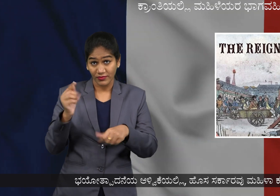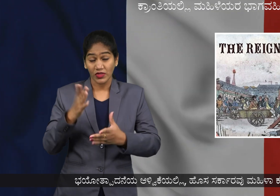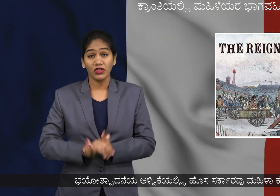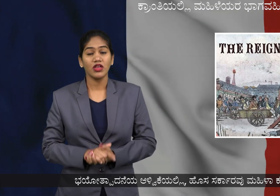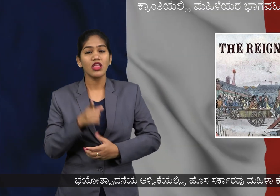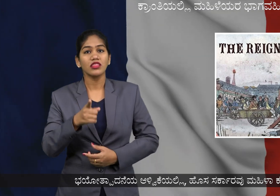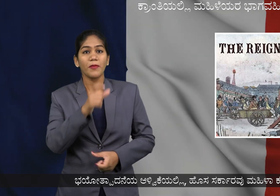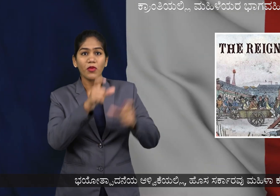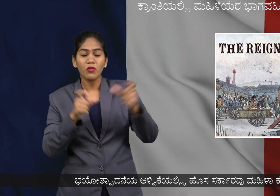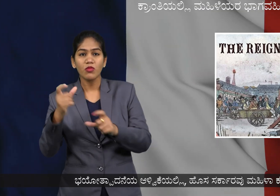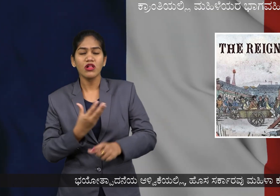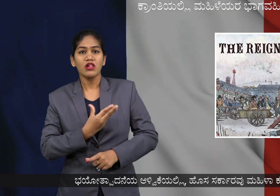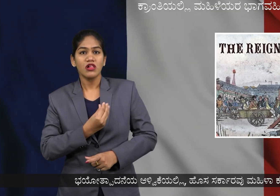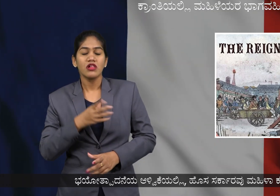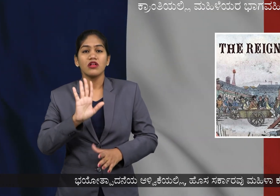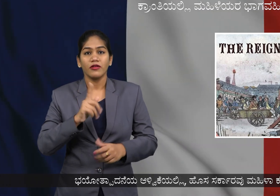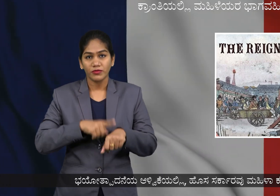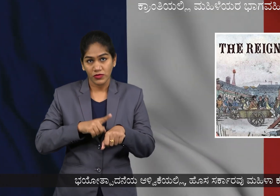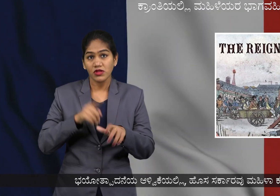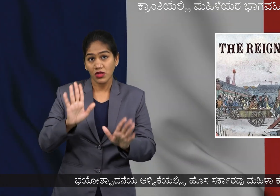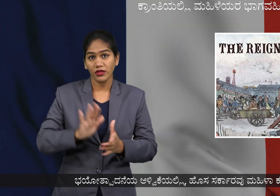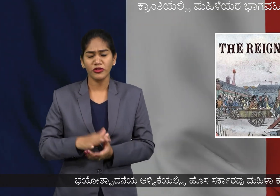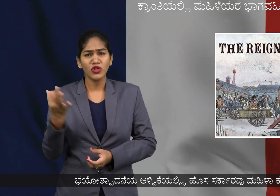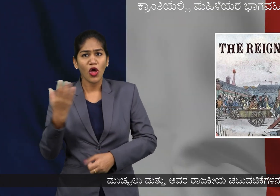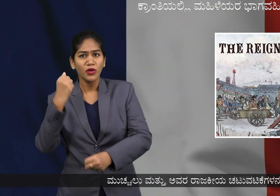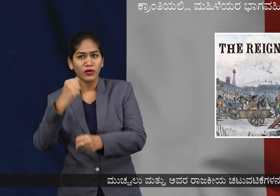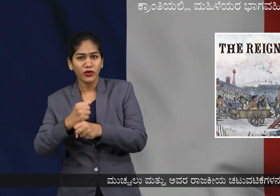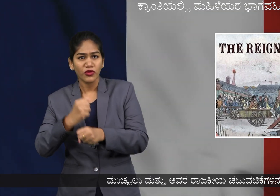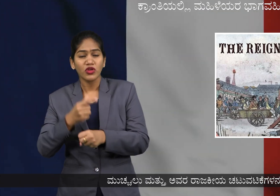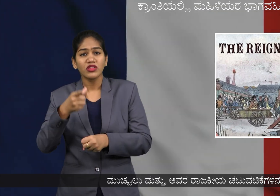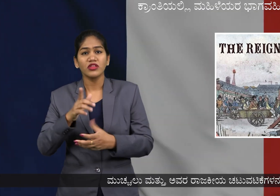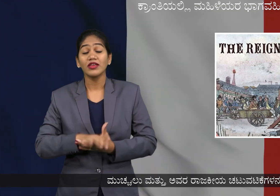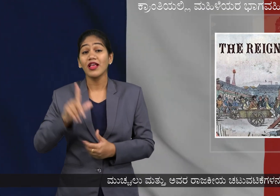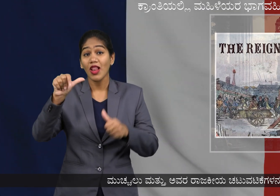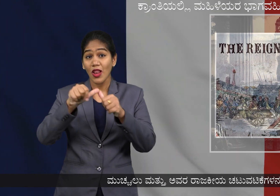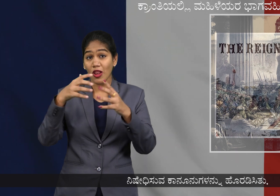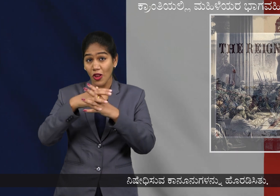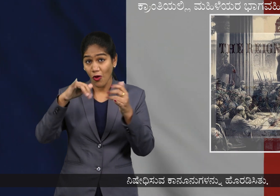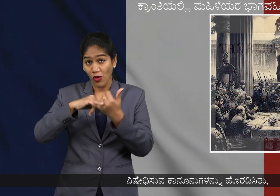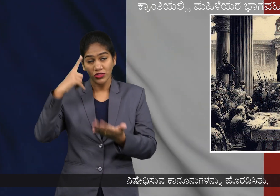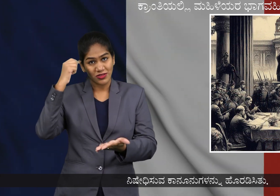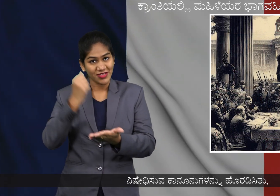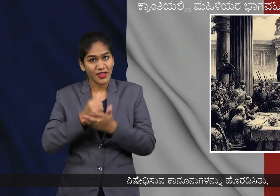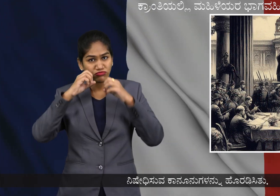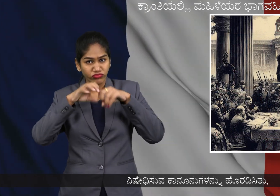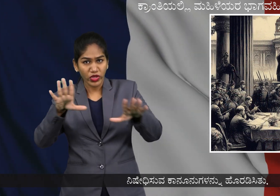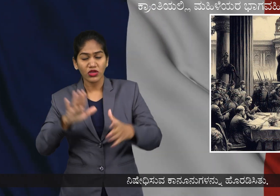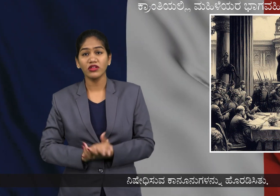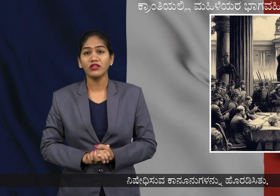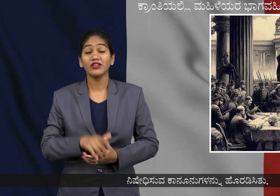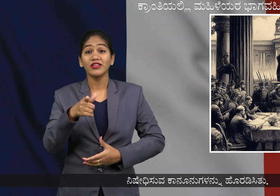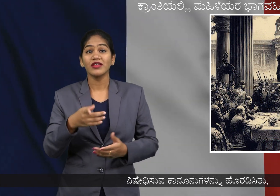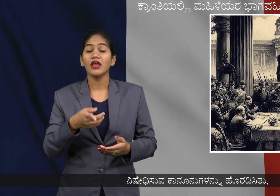ಭಯೋತ್ಪಾದನೆ ಆಳ್ವಿಕೆಯಲ್ಲಿ ಹೊಸ ಸರ್ಕಾರವು ಮಹಿಳಾ ಕ್ಲಬ್ಗಳನ್ನ ಮುಚ್ಚಲು ಮತ್ತು ಅವರ ರಾಜಕೀಯ ಚಟುವಟಿಕೆಗಳನ್ನ ನಿಷೇಧಿಸುವ